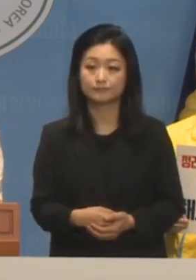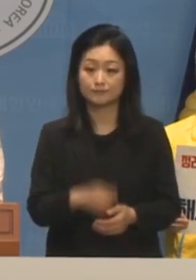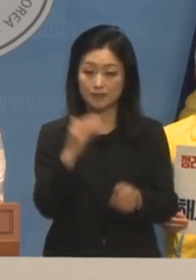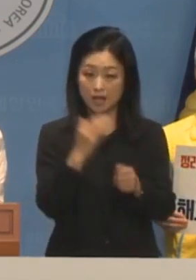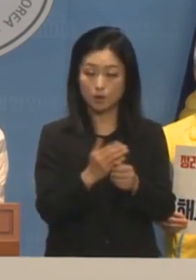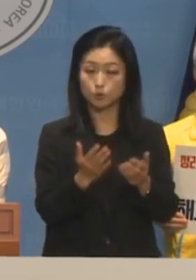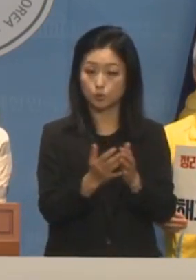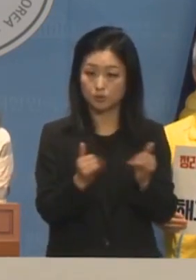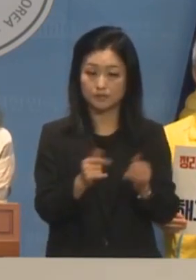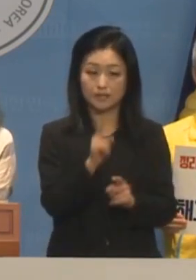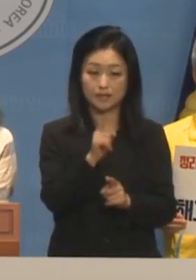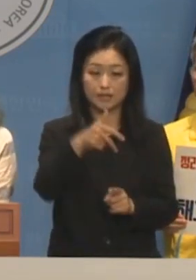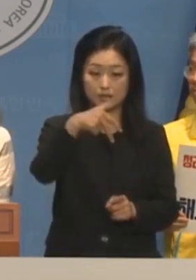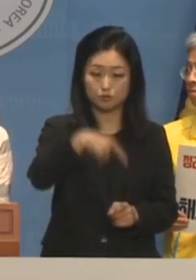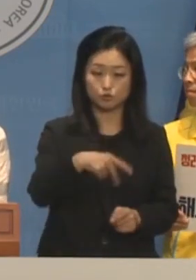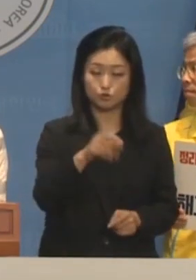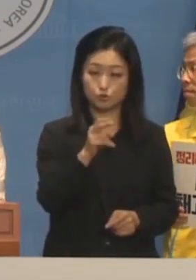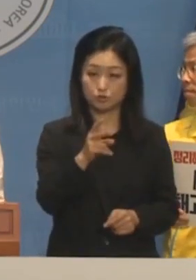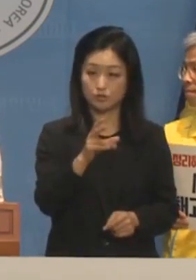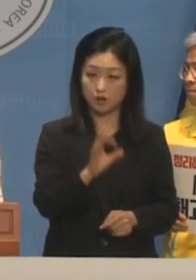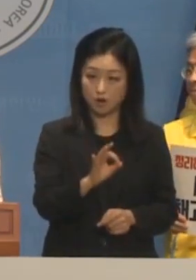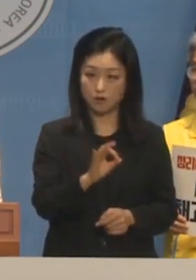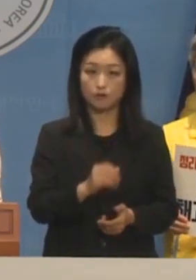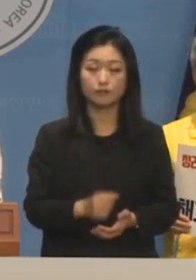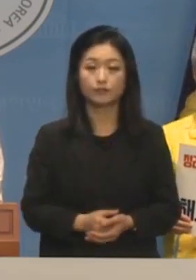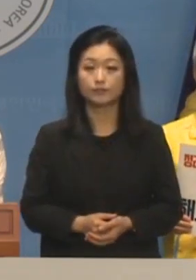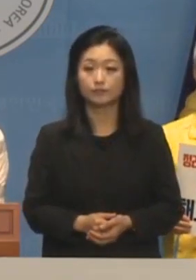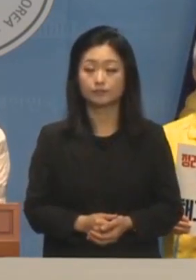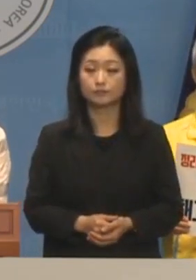노동자 이주영 조합원님 오셨습니다.